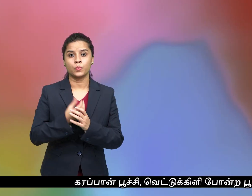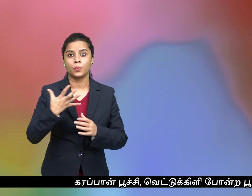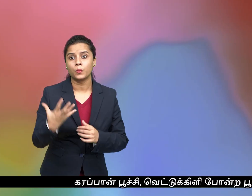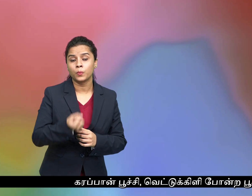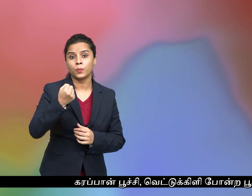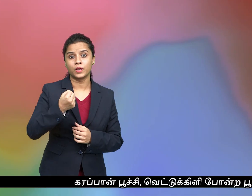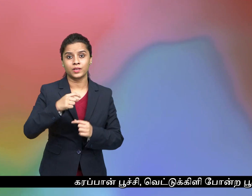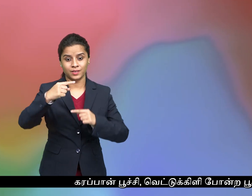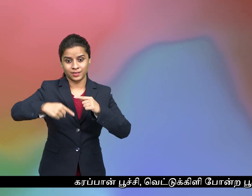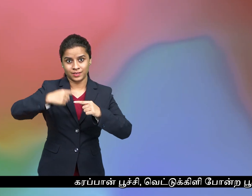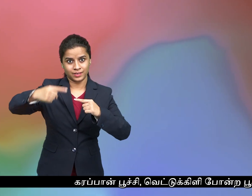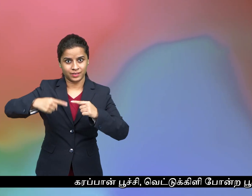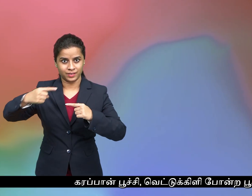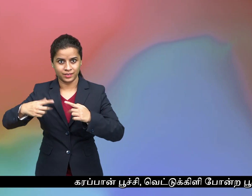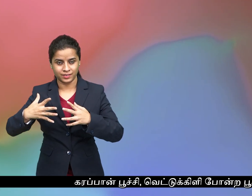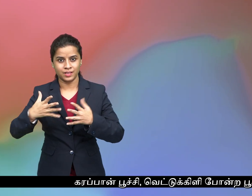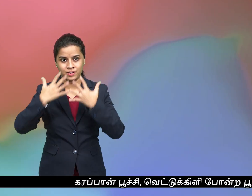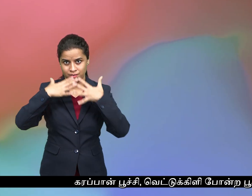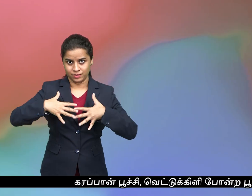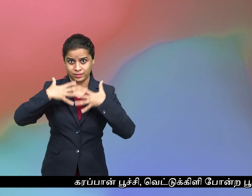கரப்பான் பூச்சி, வெட்டுக்கிளி போன்ற பூச்சிகளில்